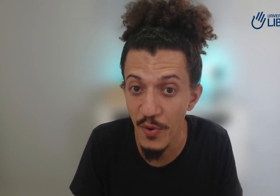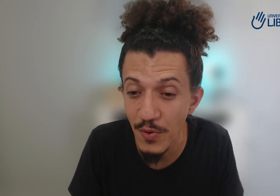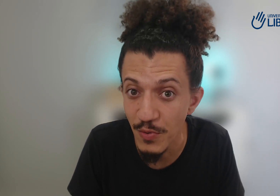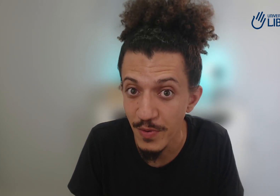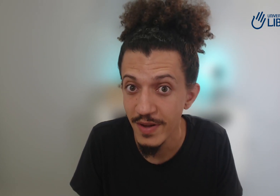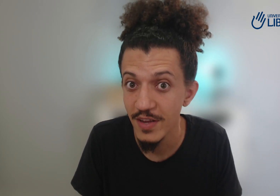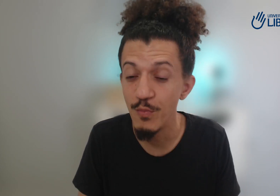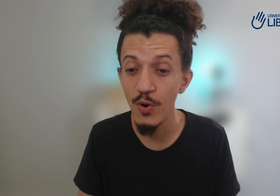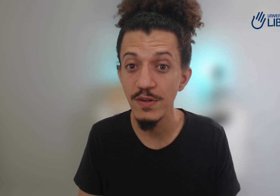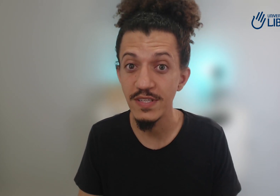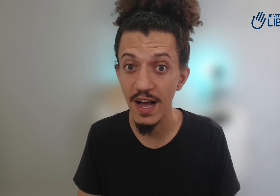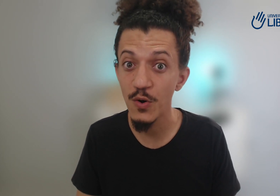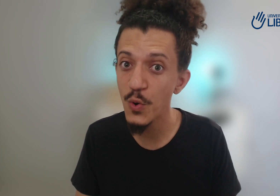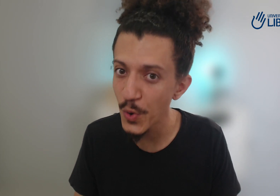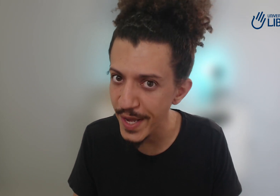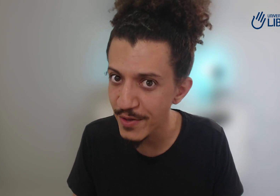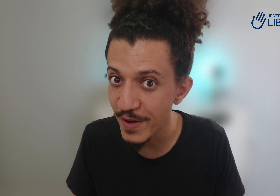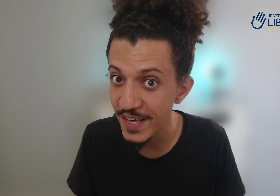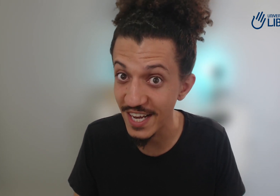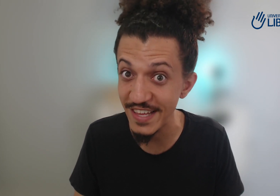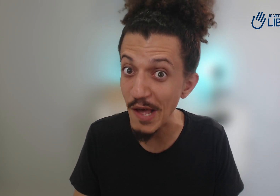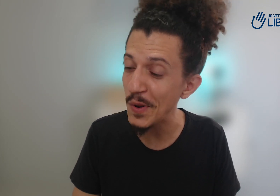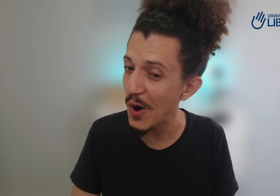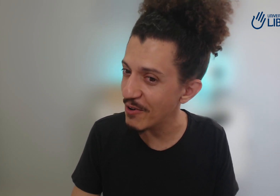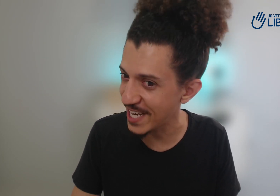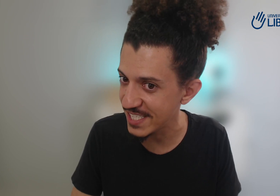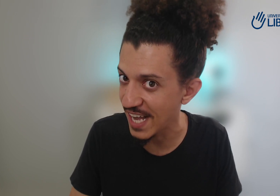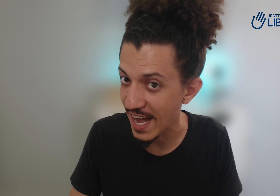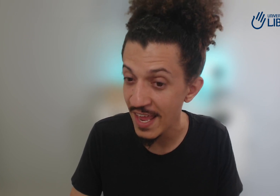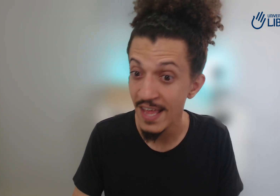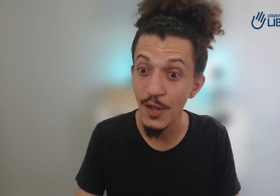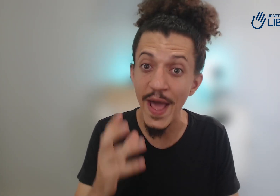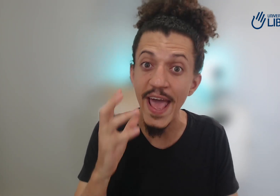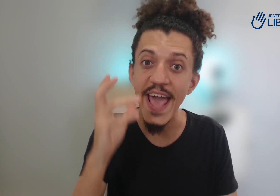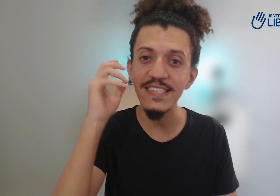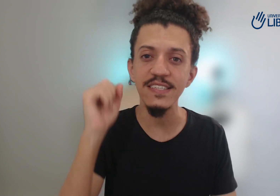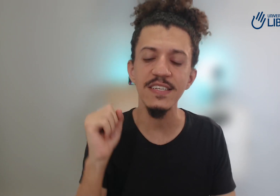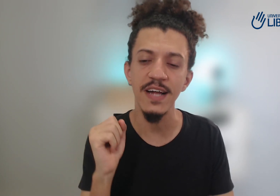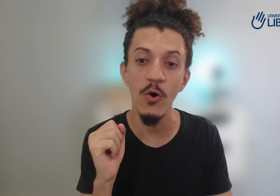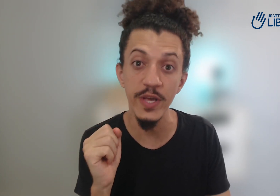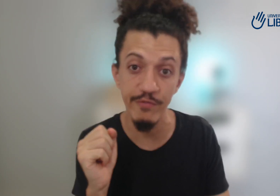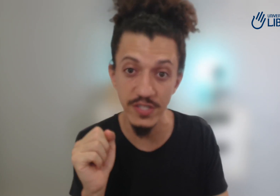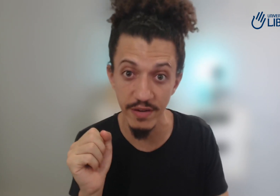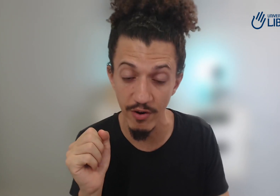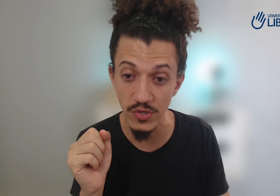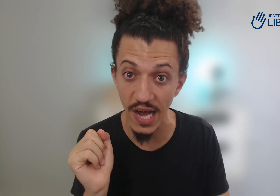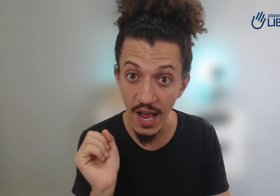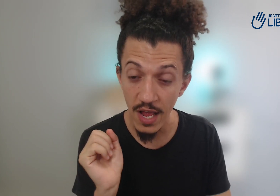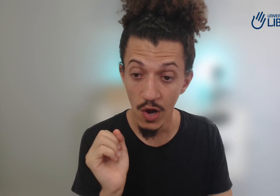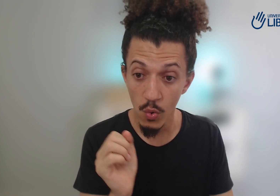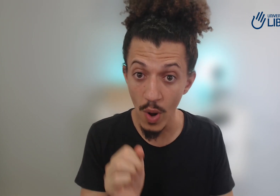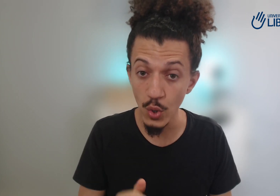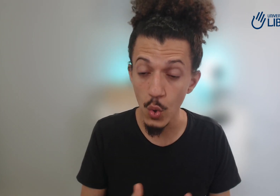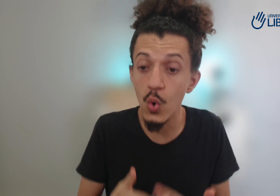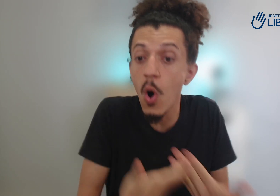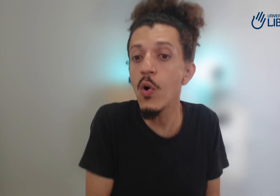pronto, que o bolo está concluído, que já terminou de assar. Então é esse sinal que você vai usar quando